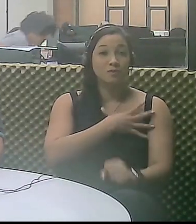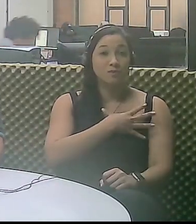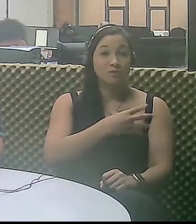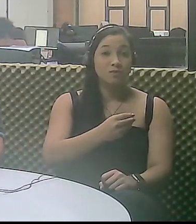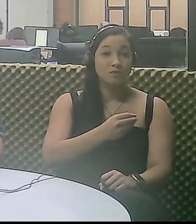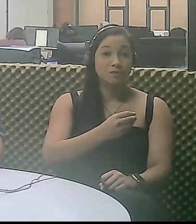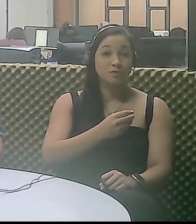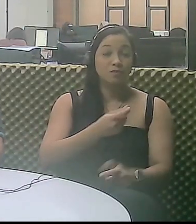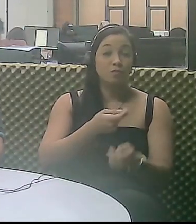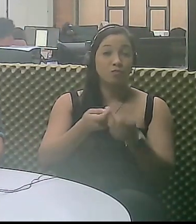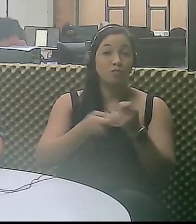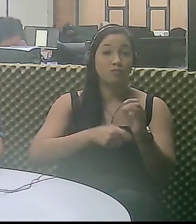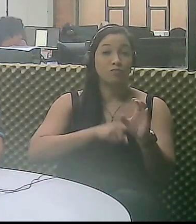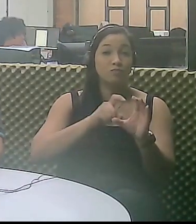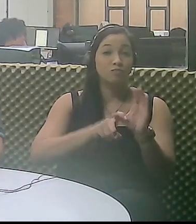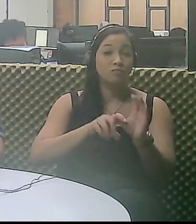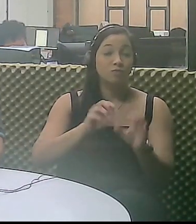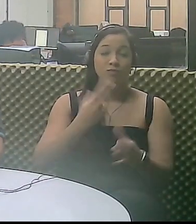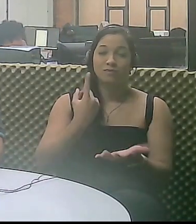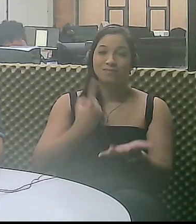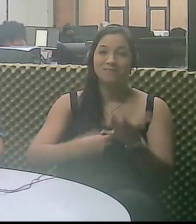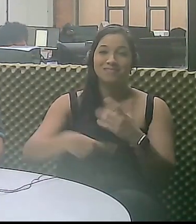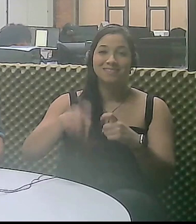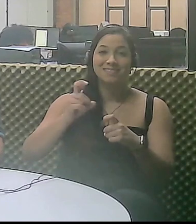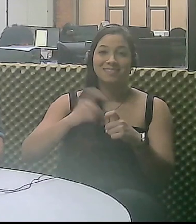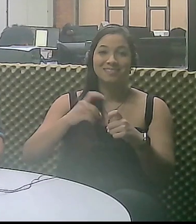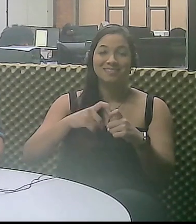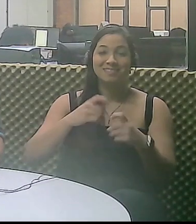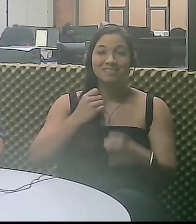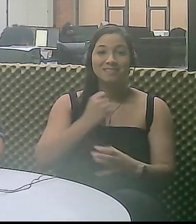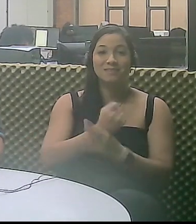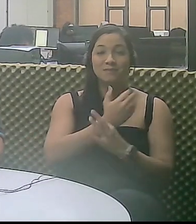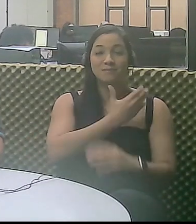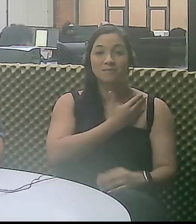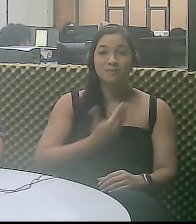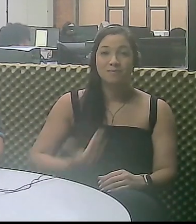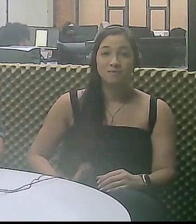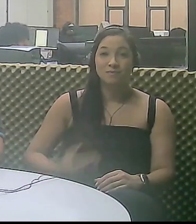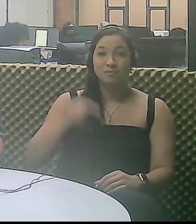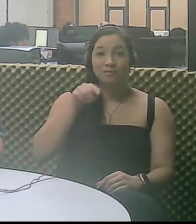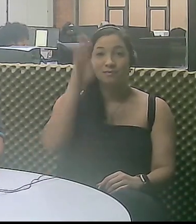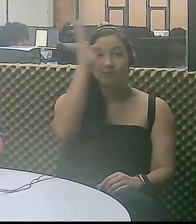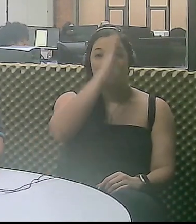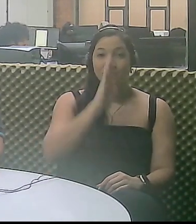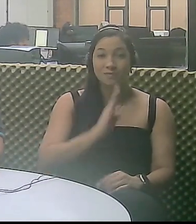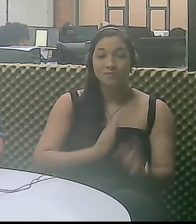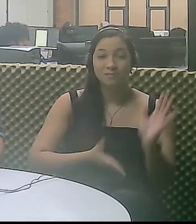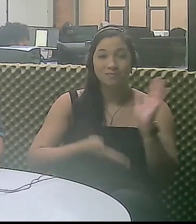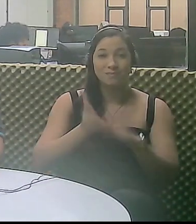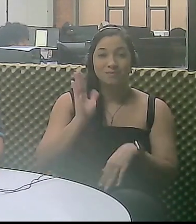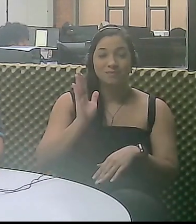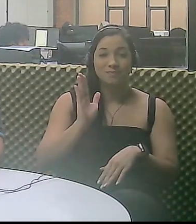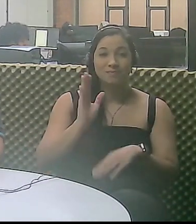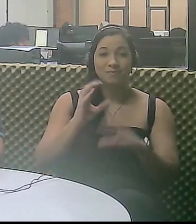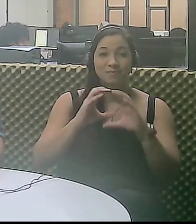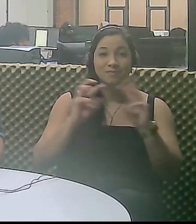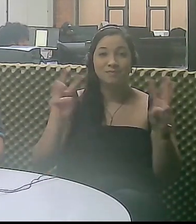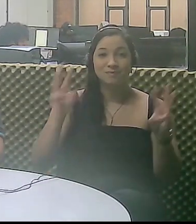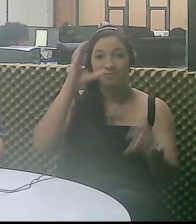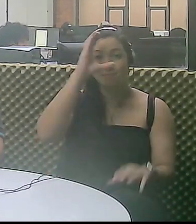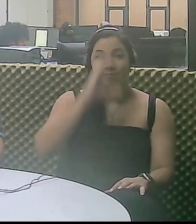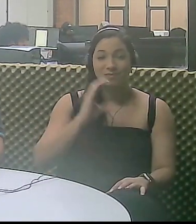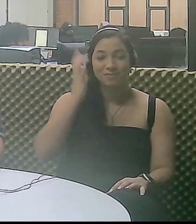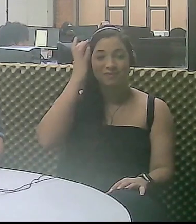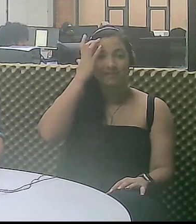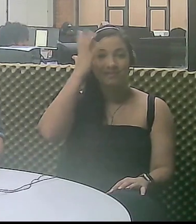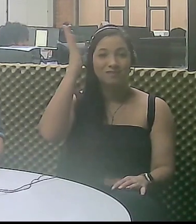filhos, negocia débitos ou marca uma consulta. E tem segurança do acesso gov.br. Entra lá. Portal